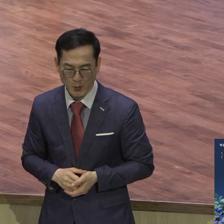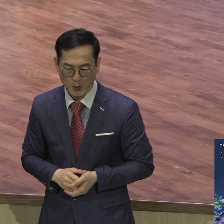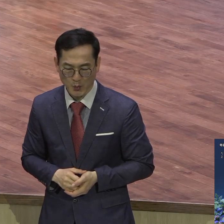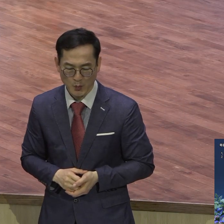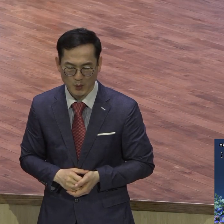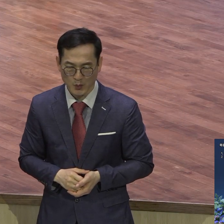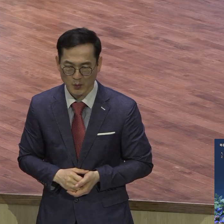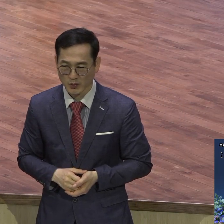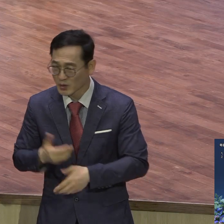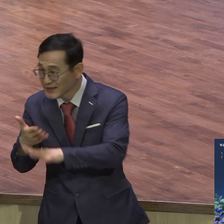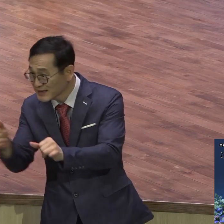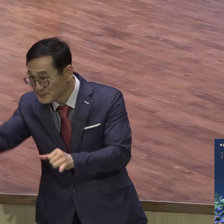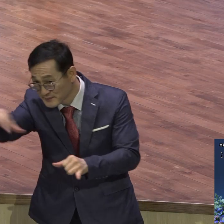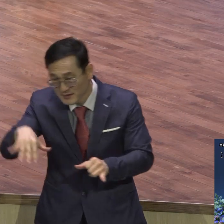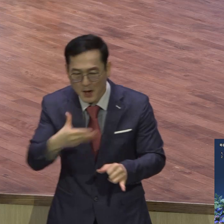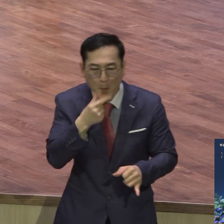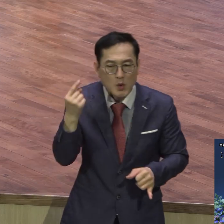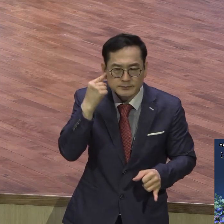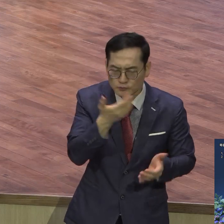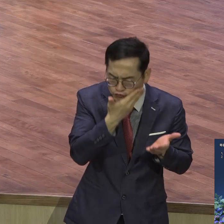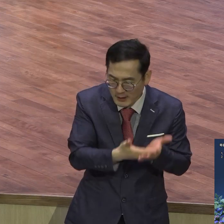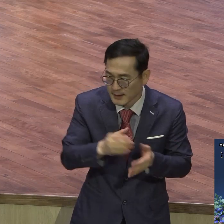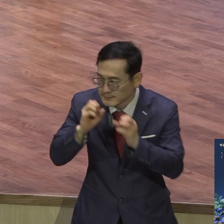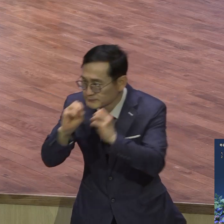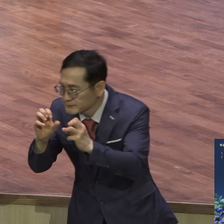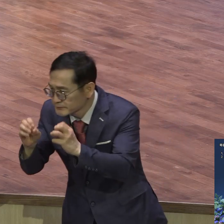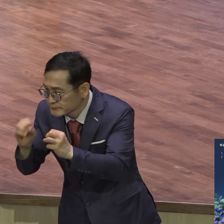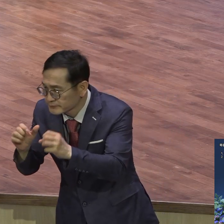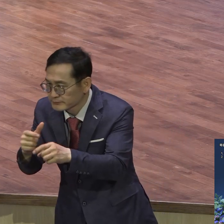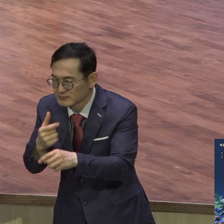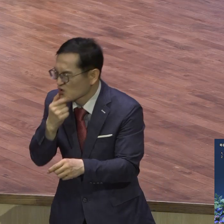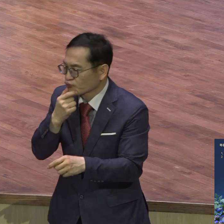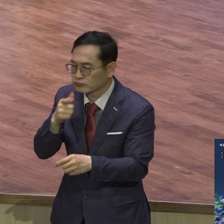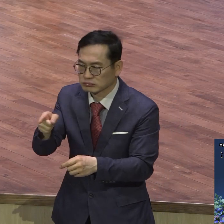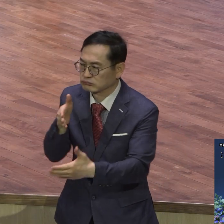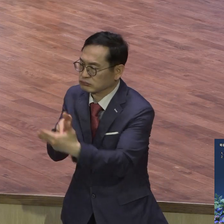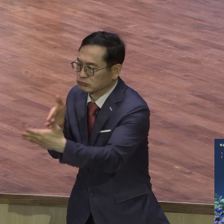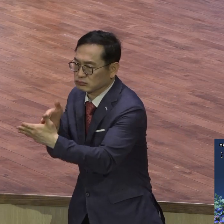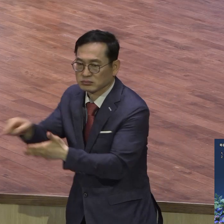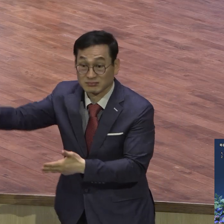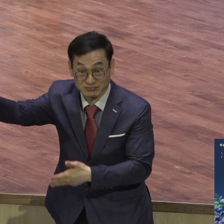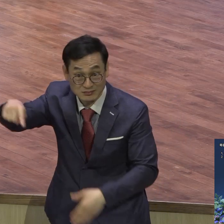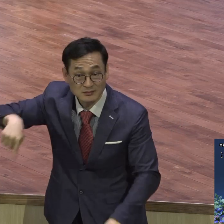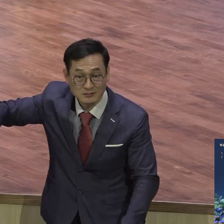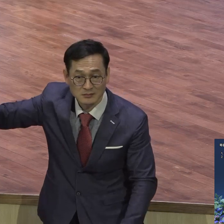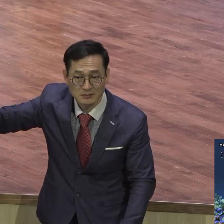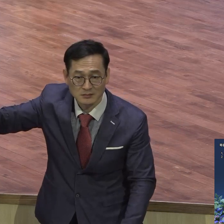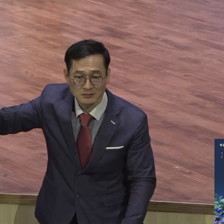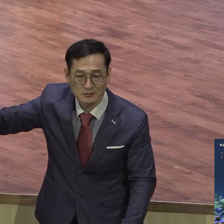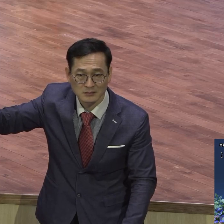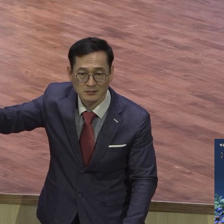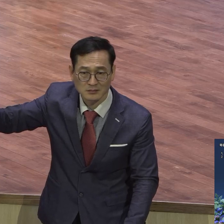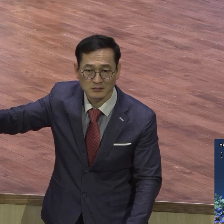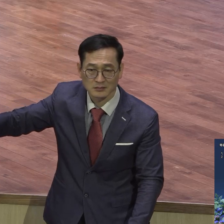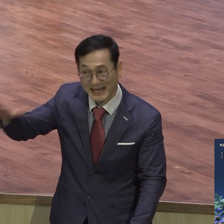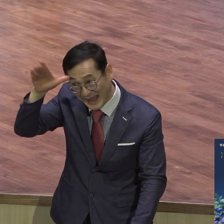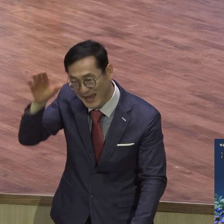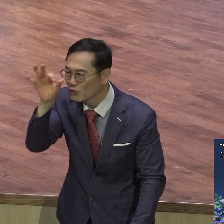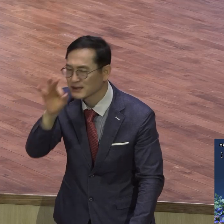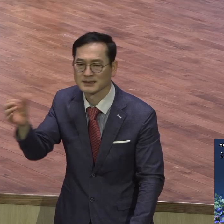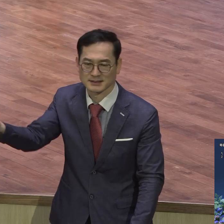복음이 얼마나 소중한지 가치를 알지 못하고 거부한 사람 얼마나 많아요. 심지어 어떤 사람은 복음을